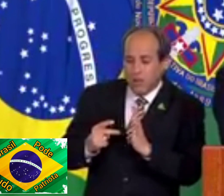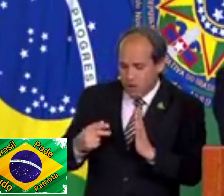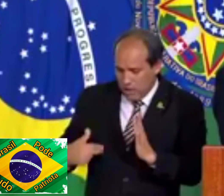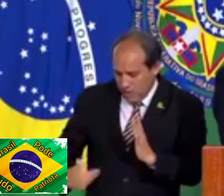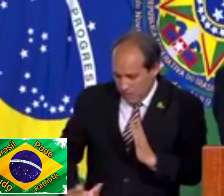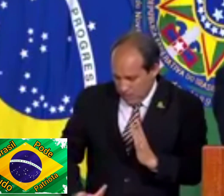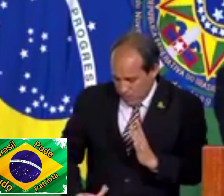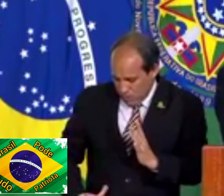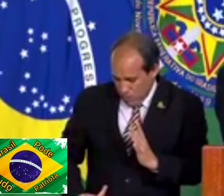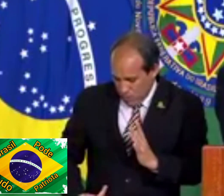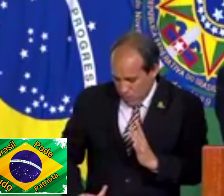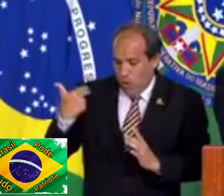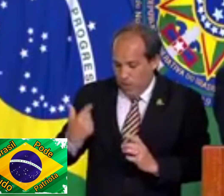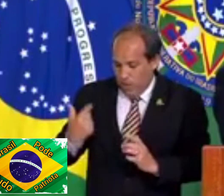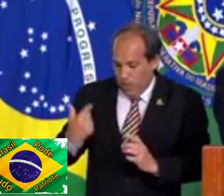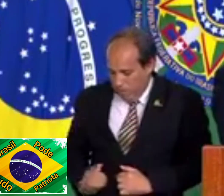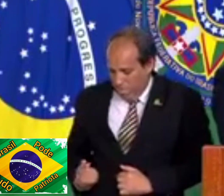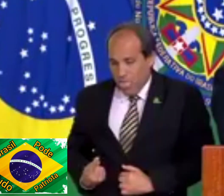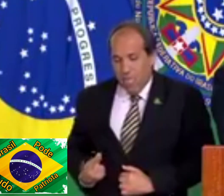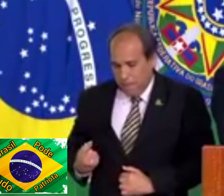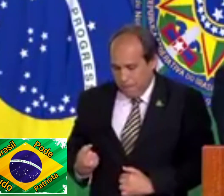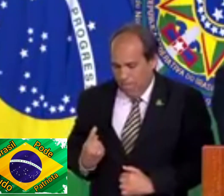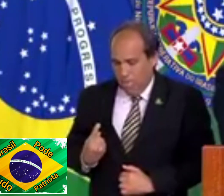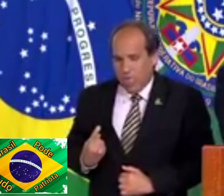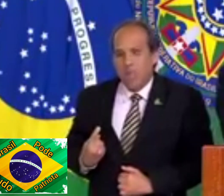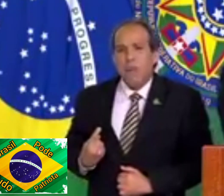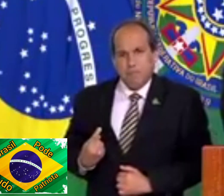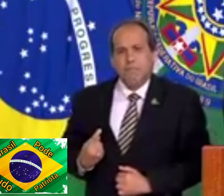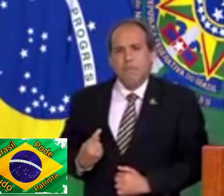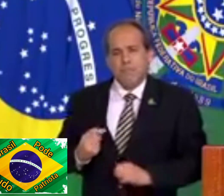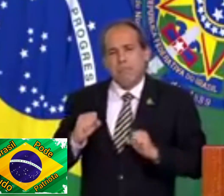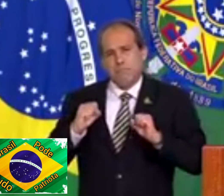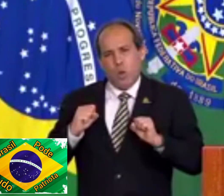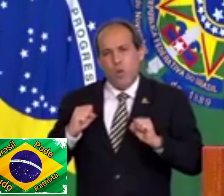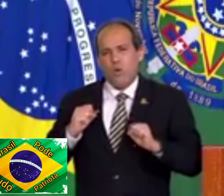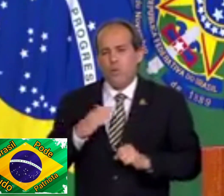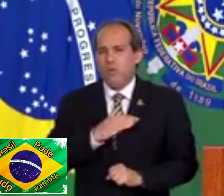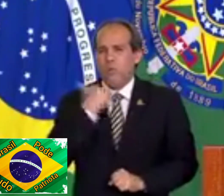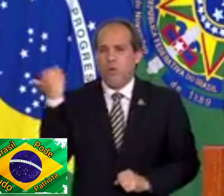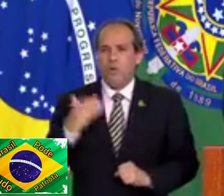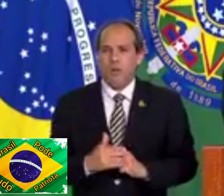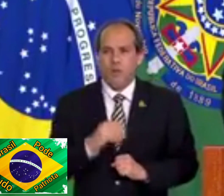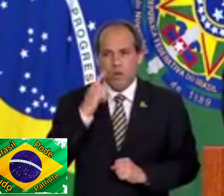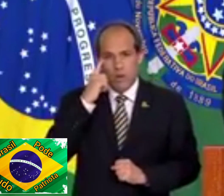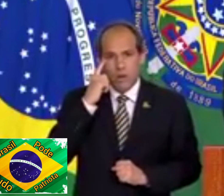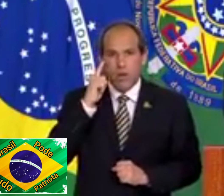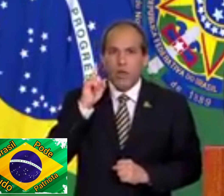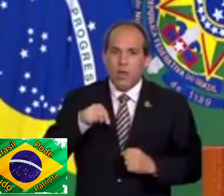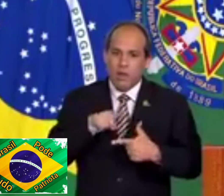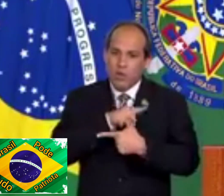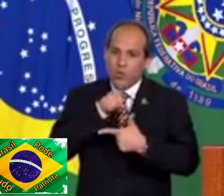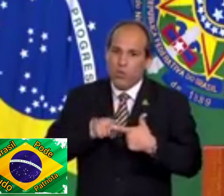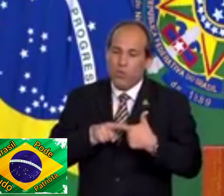nessas veias pode ocorrer? Certamente a morte. Um segundo milagre.